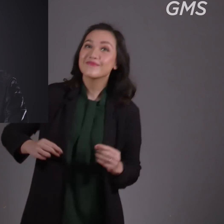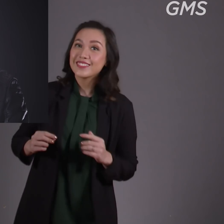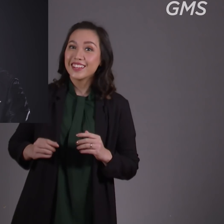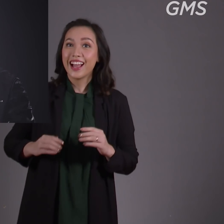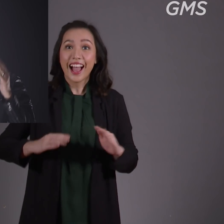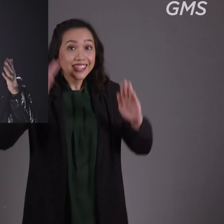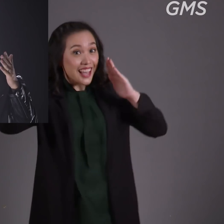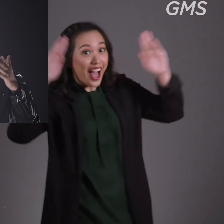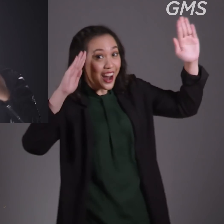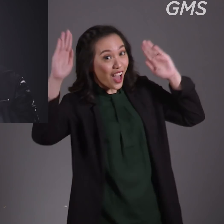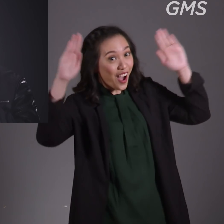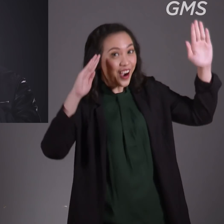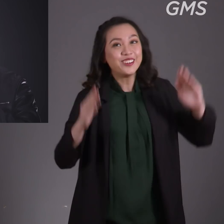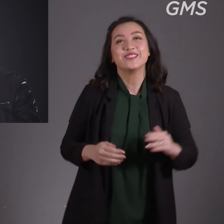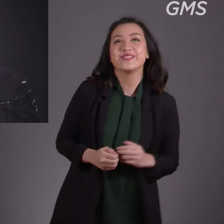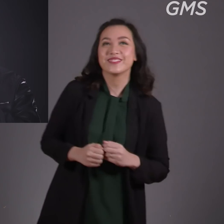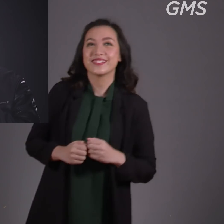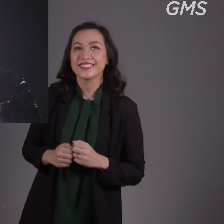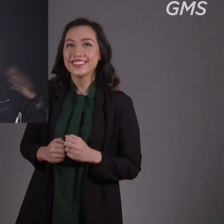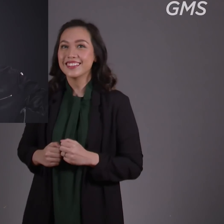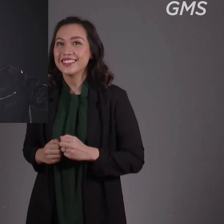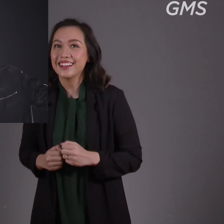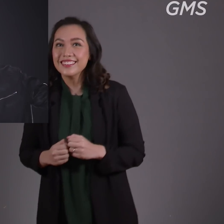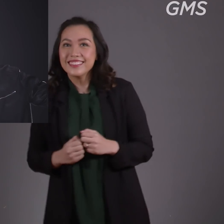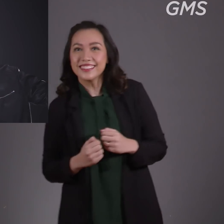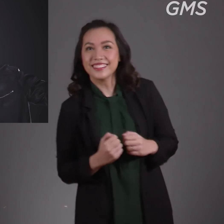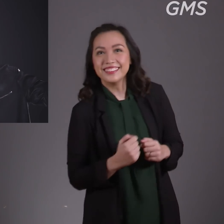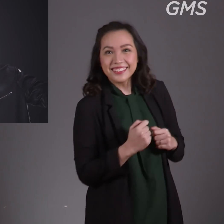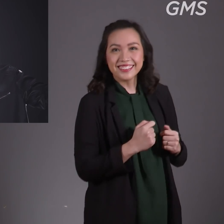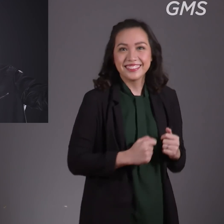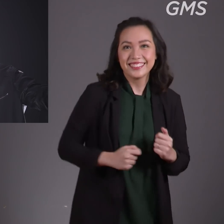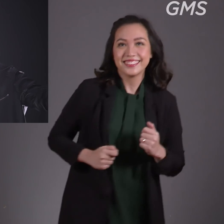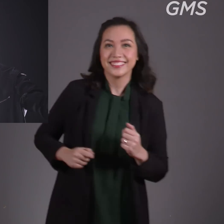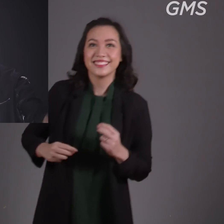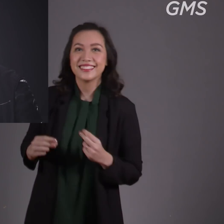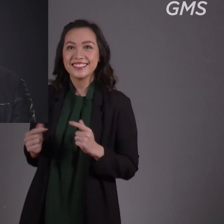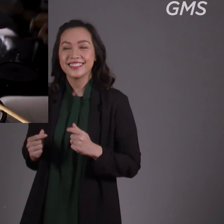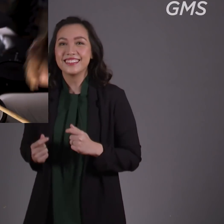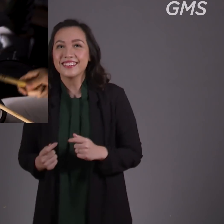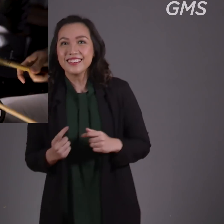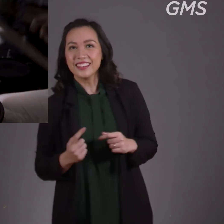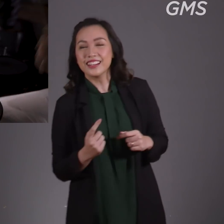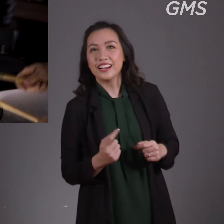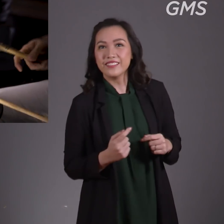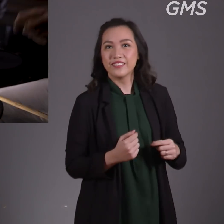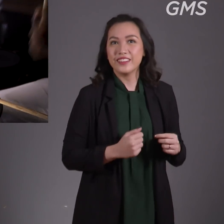Shalom, biar sukacita Tuhan memenuhi hati kita waktu kita memuji dan menyembah Dia. Amin.